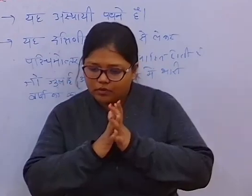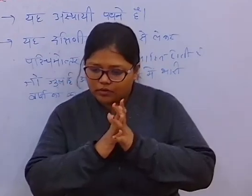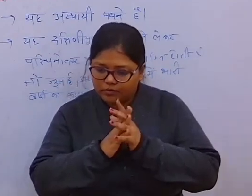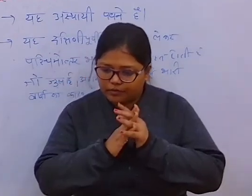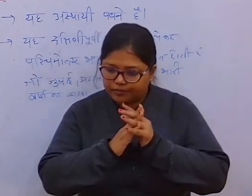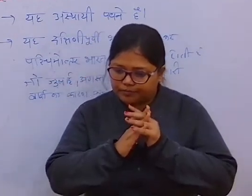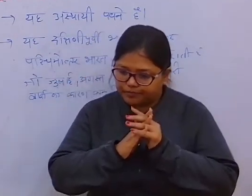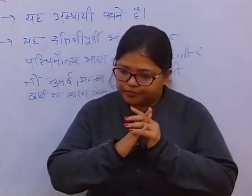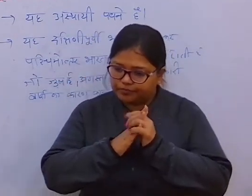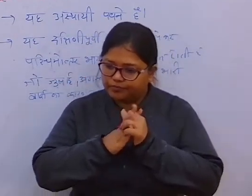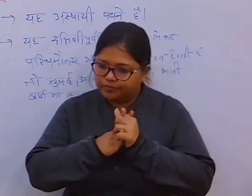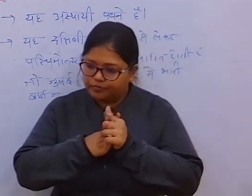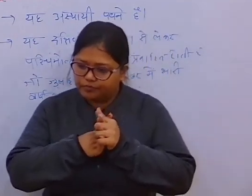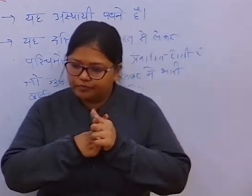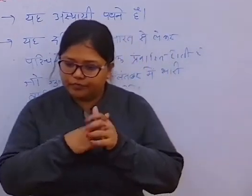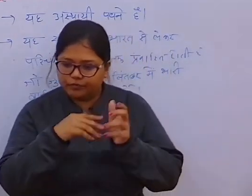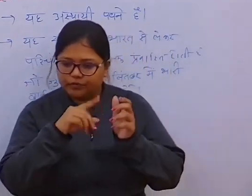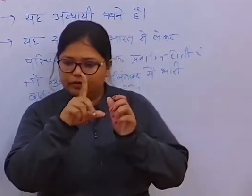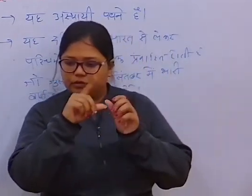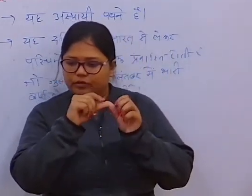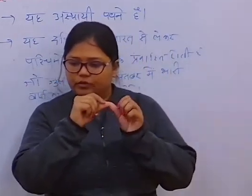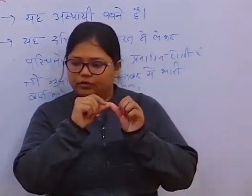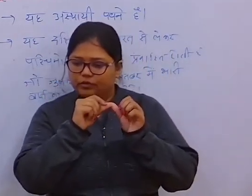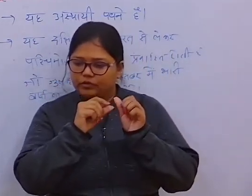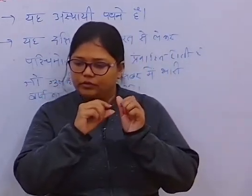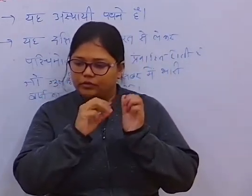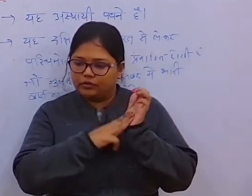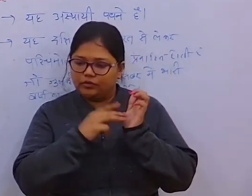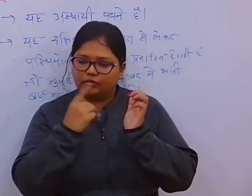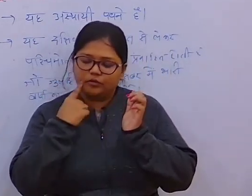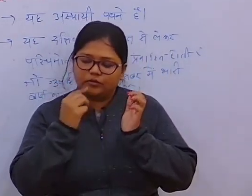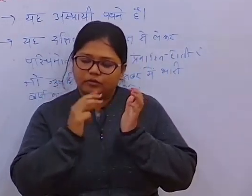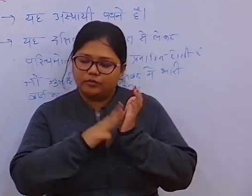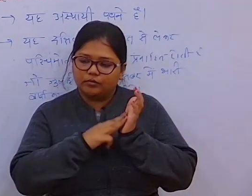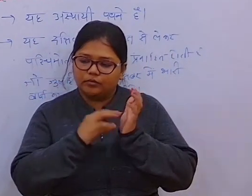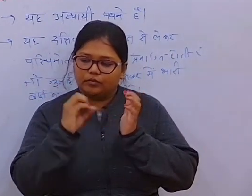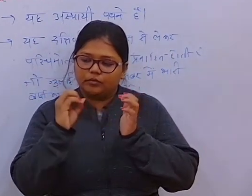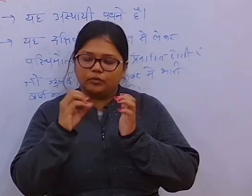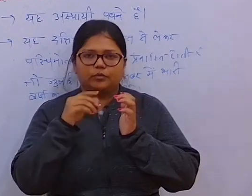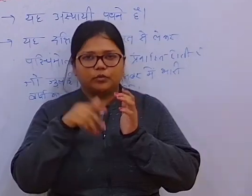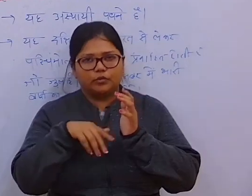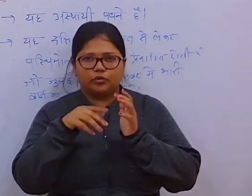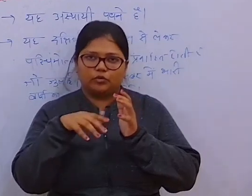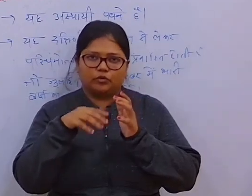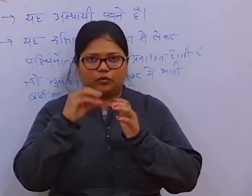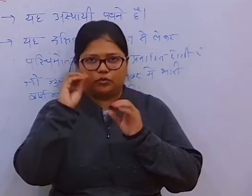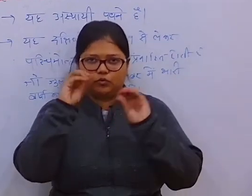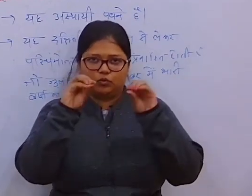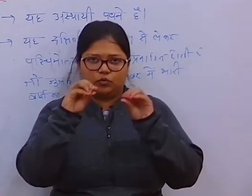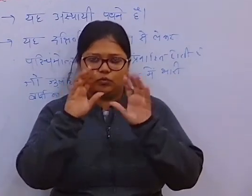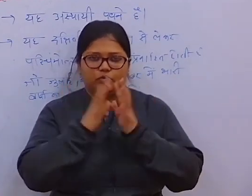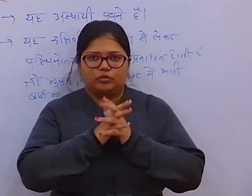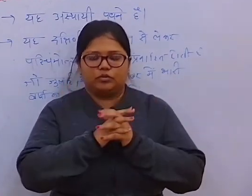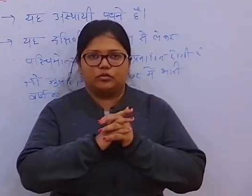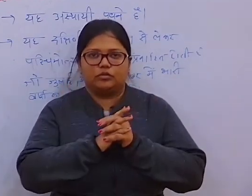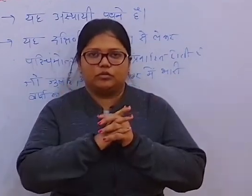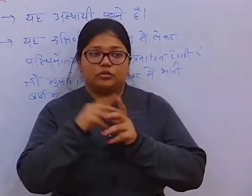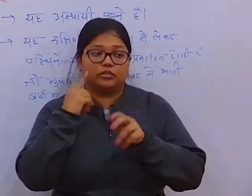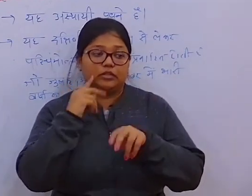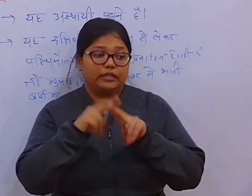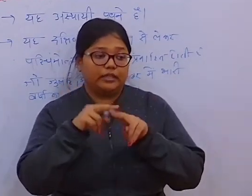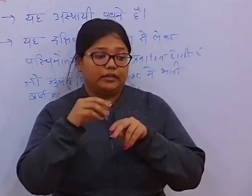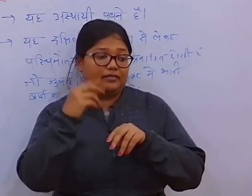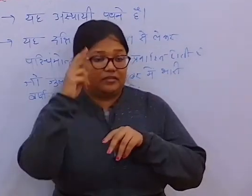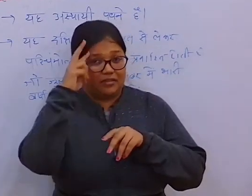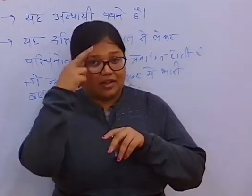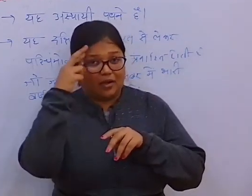थोड़ी उसमें ज़्यादा है, तो उसको मैं कल करा लेती हूँ। फिलहाल आज के लिए मैं इतना ही कवर करती हूँ, ठीक है। अगर कोई भी डाउट होता है